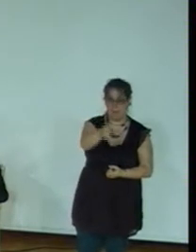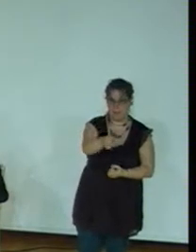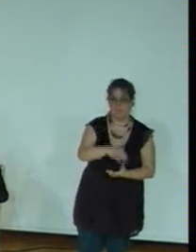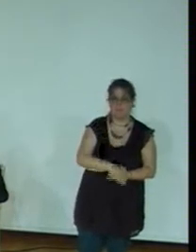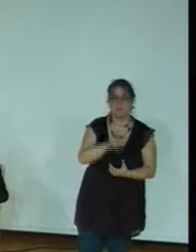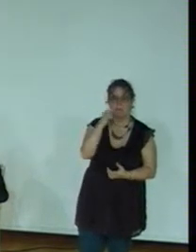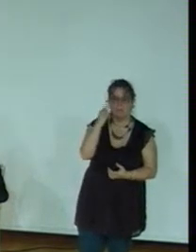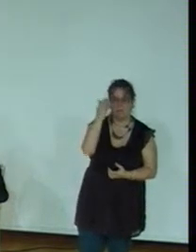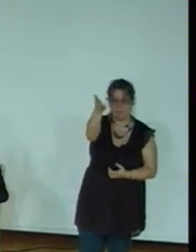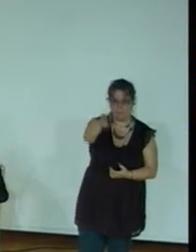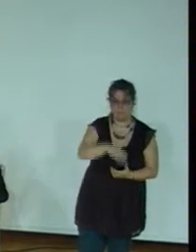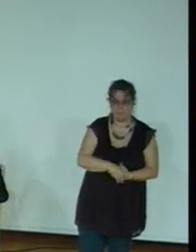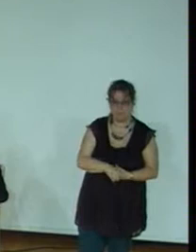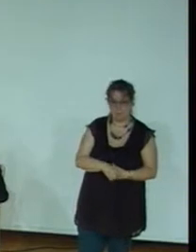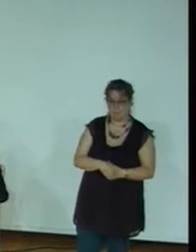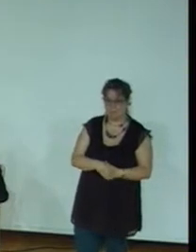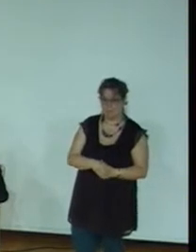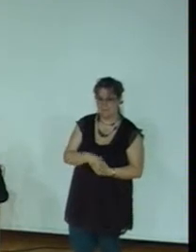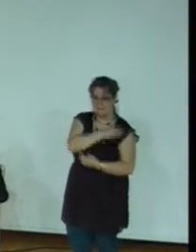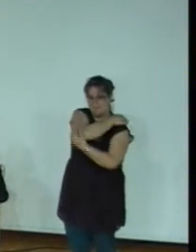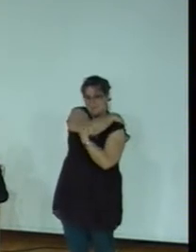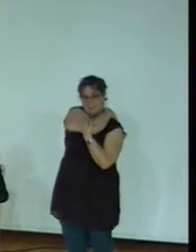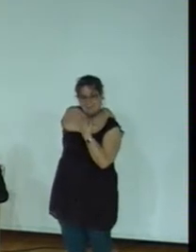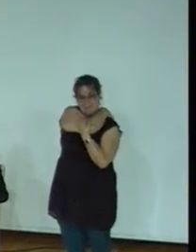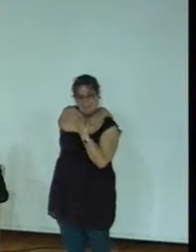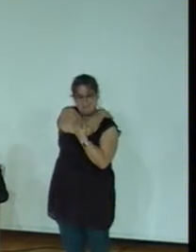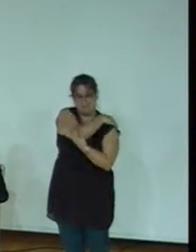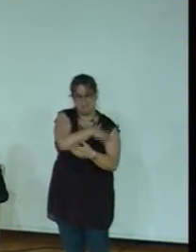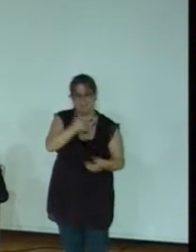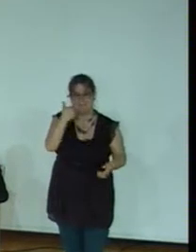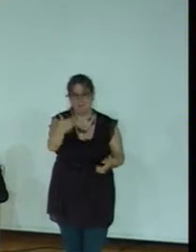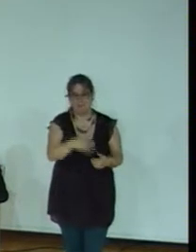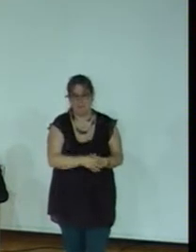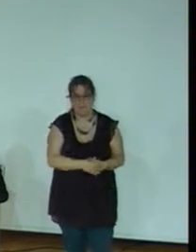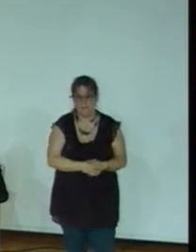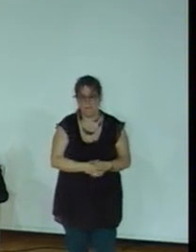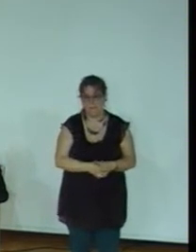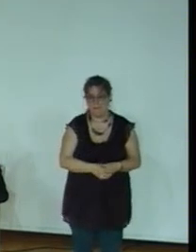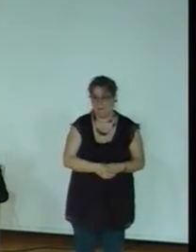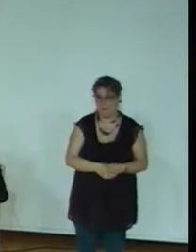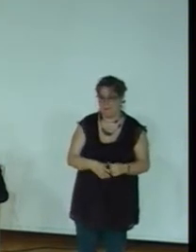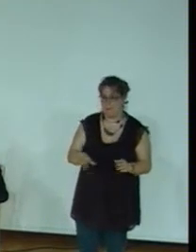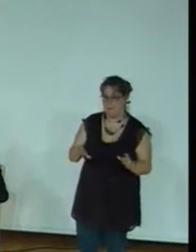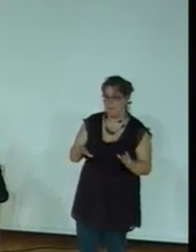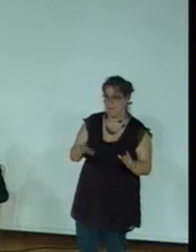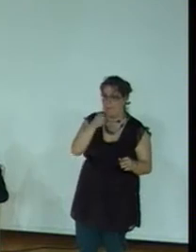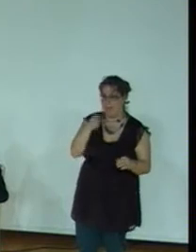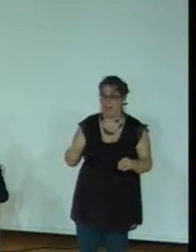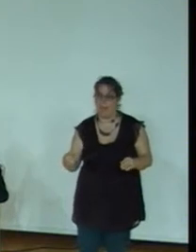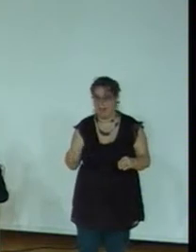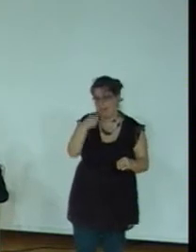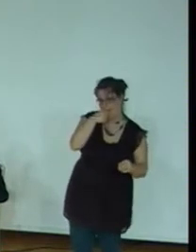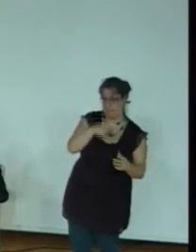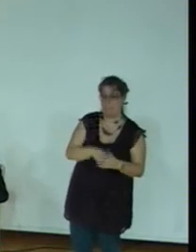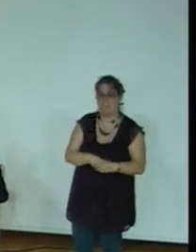Oui, monsieur. Bonjour. Bonjour, Rodolphe. Xavier. Globalement, on a quand même l'impression